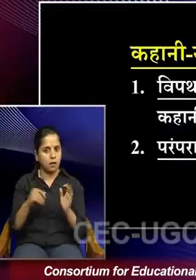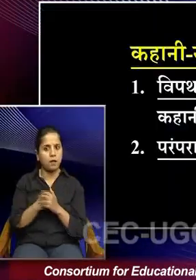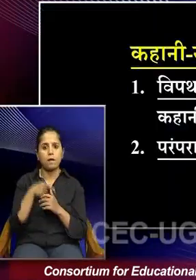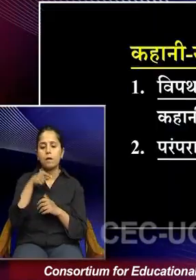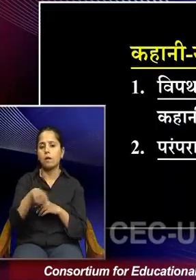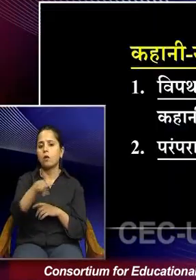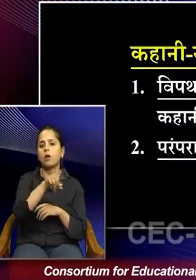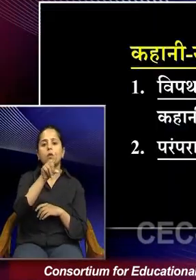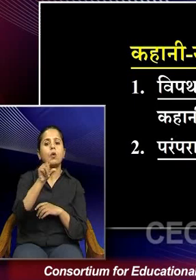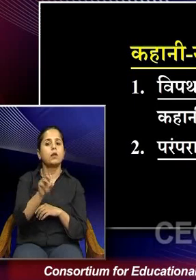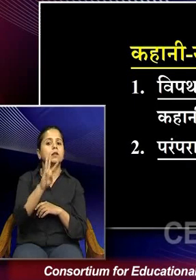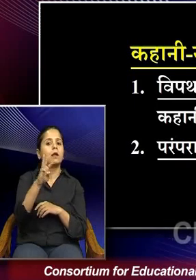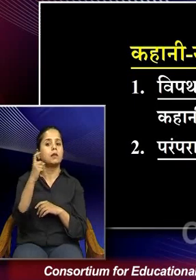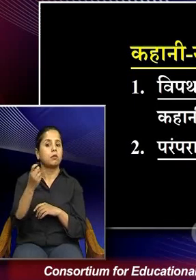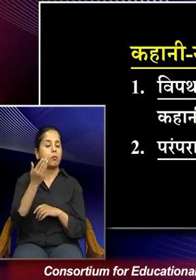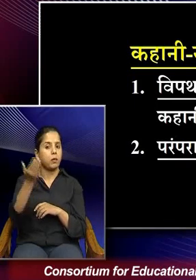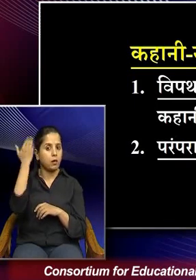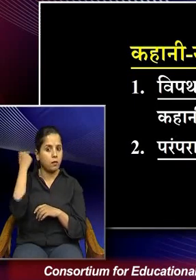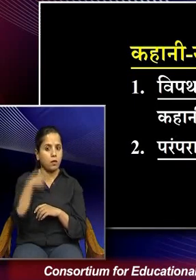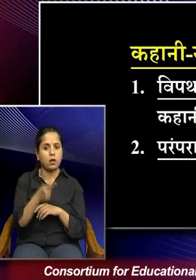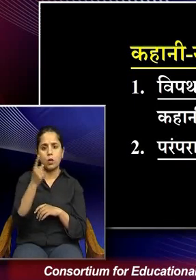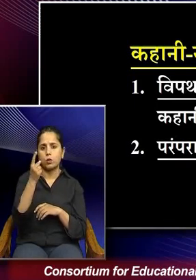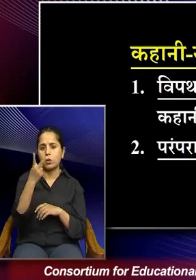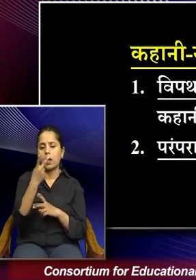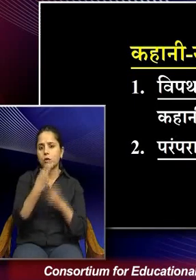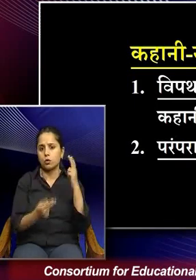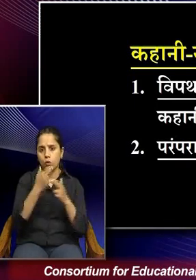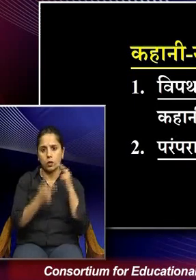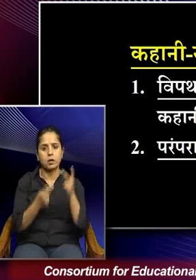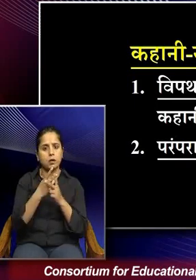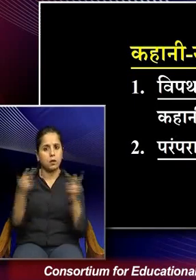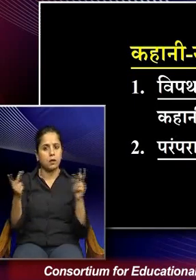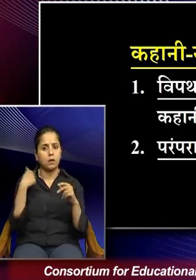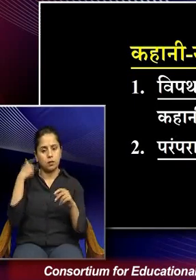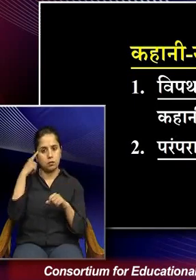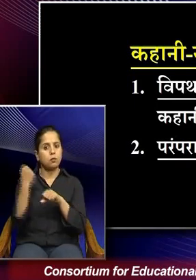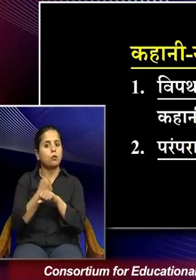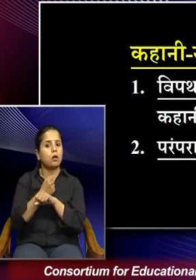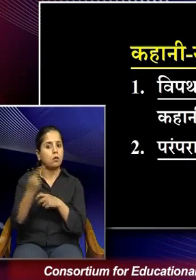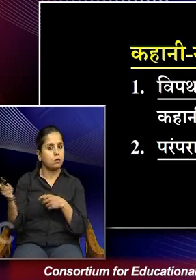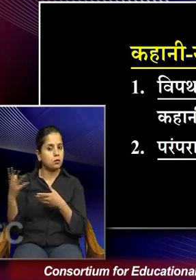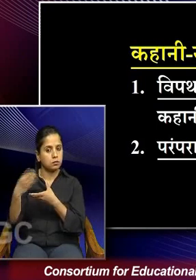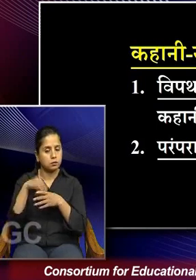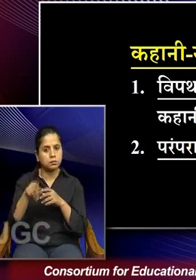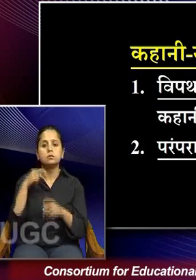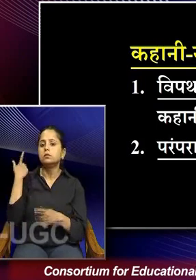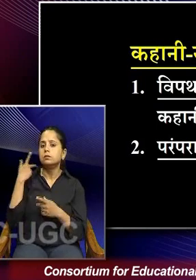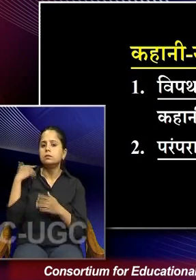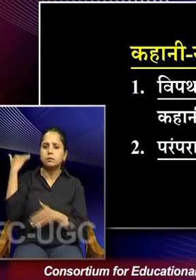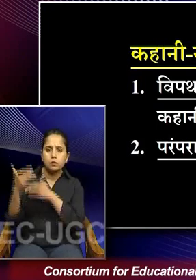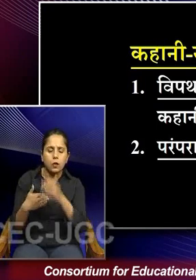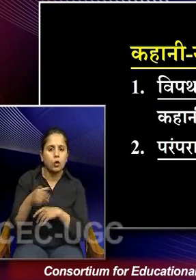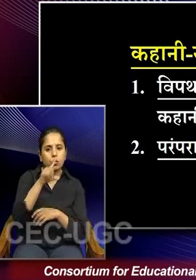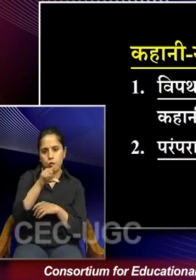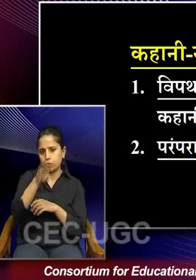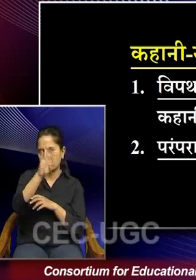1937 में जिसमें 12 12 कहानी संकट हैं परंपरा 1944